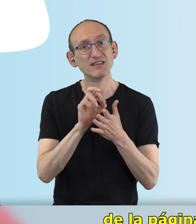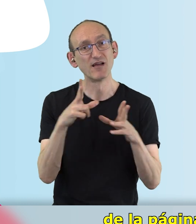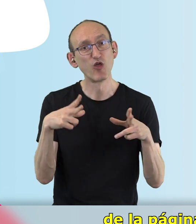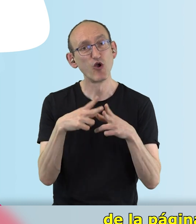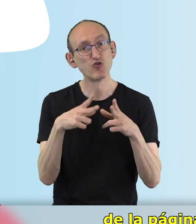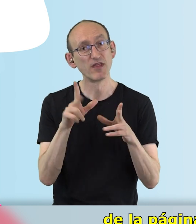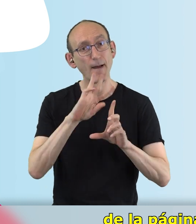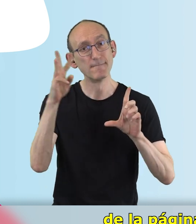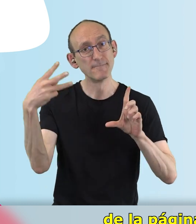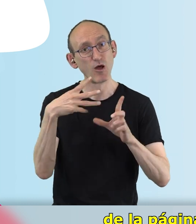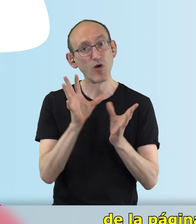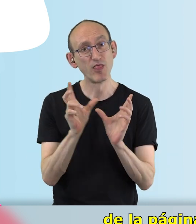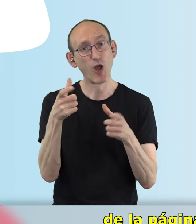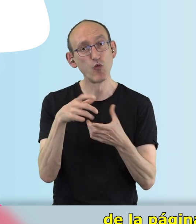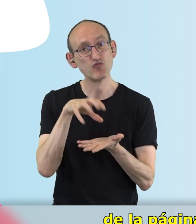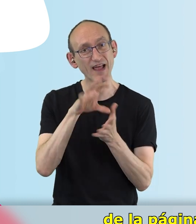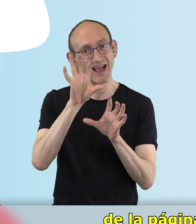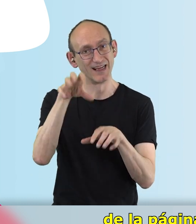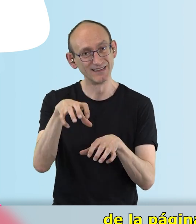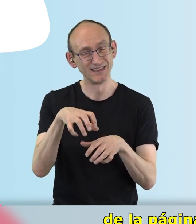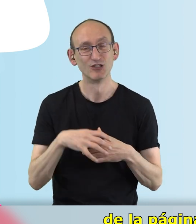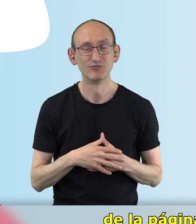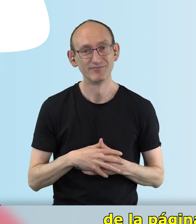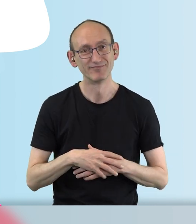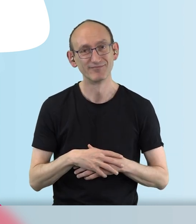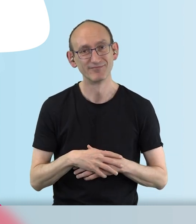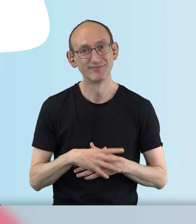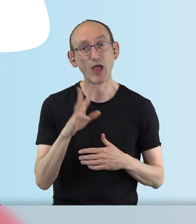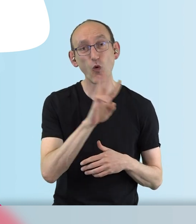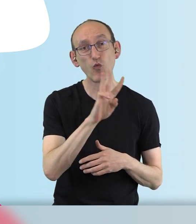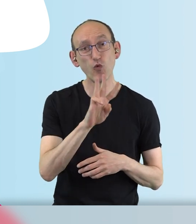sociales de la página web de la Junta de Castilla y León.